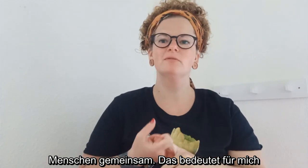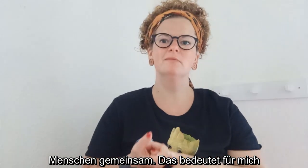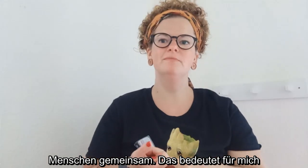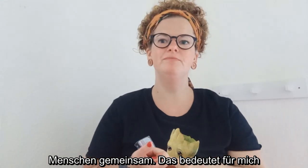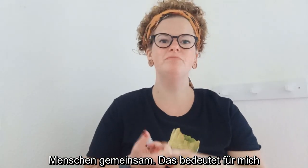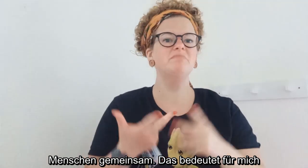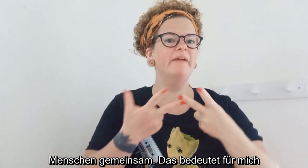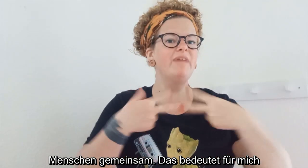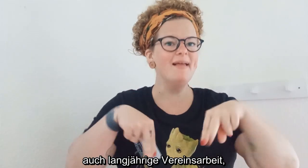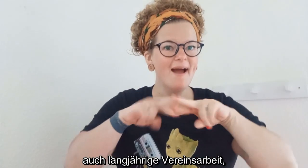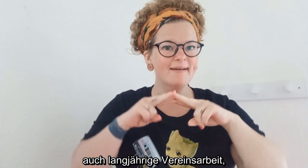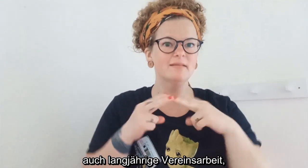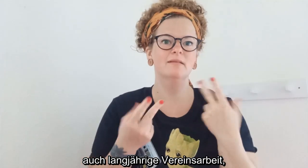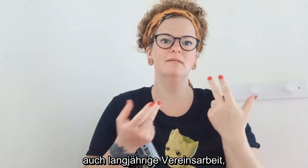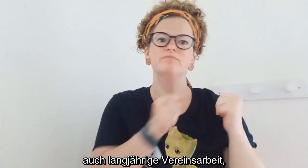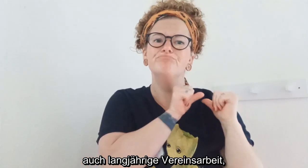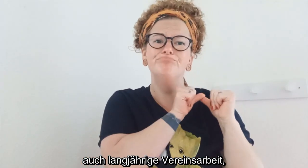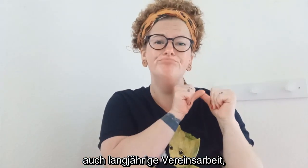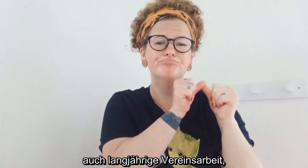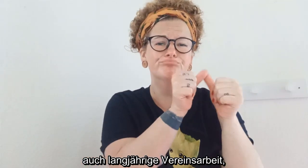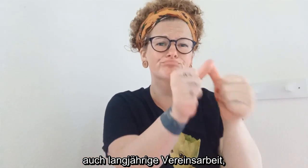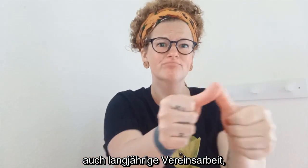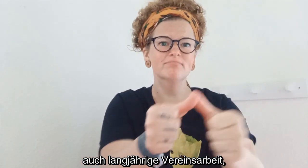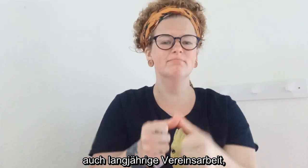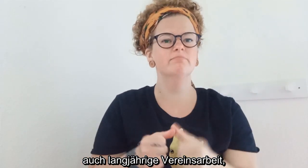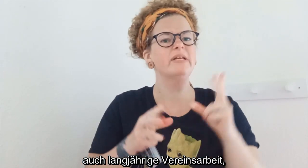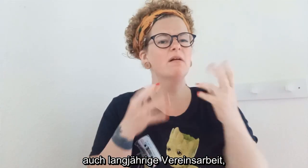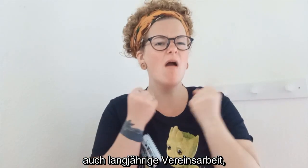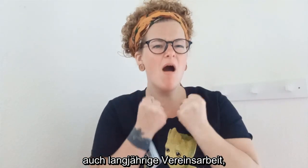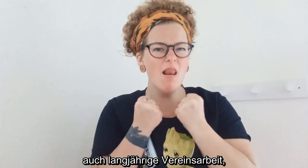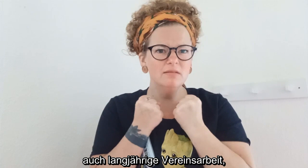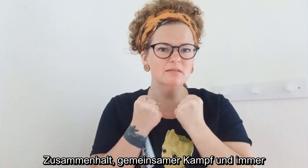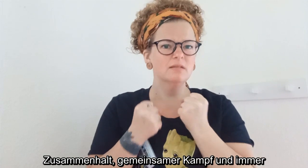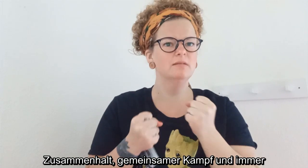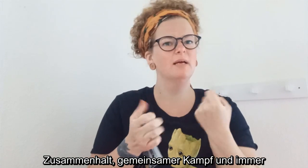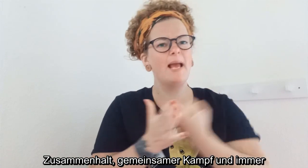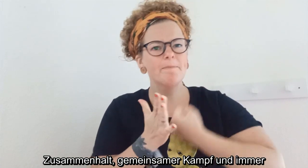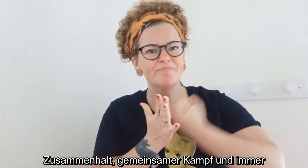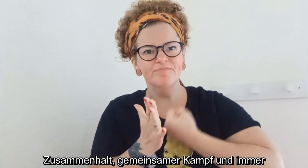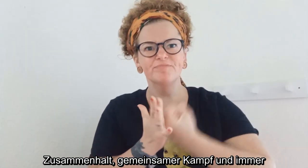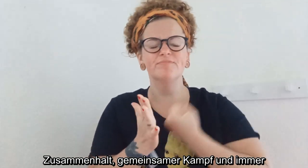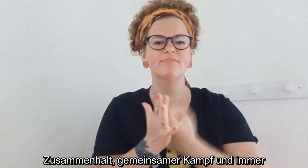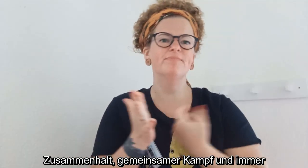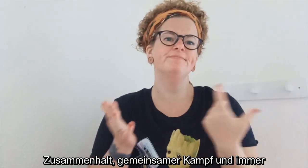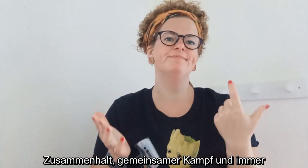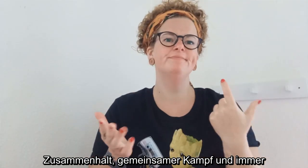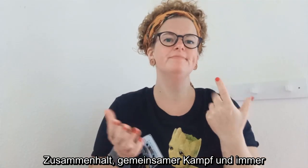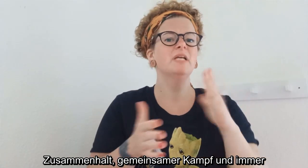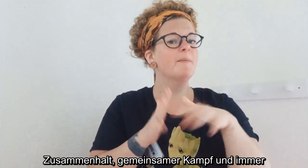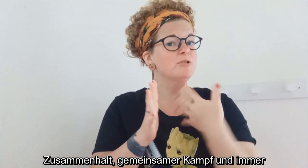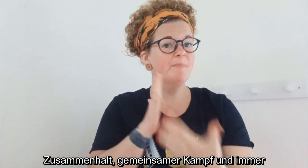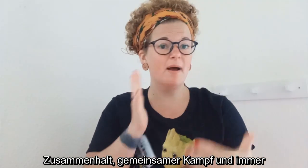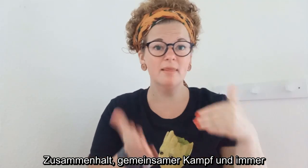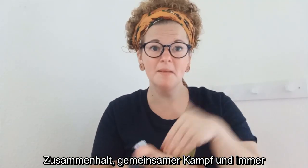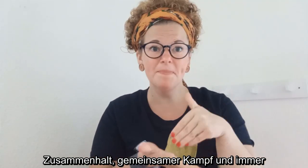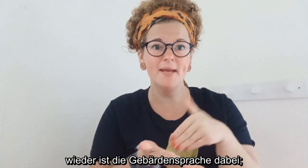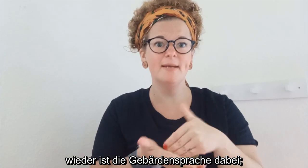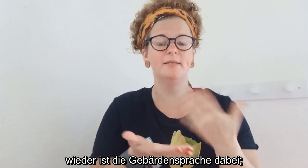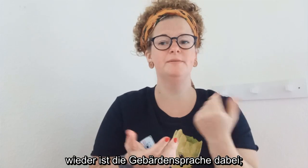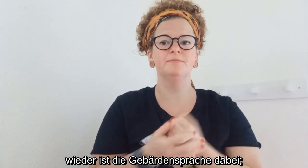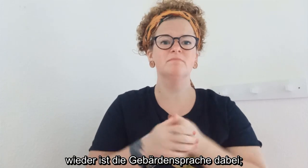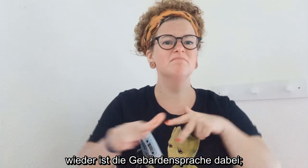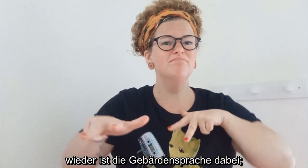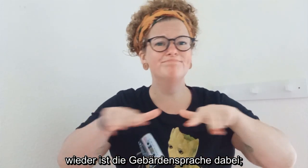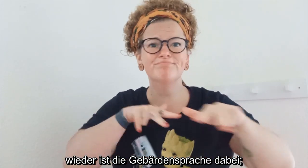Es bedeutet für mich auch langjährige Vereinsarbeit Zusammenhalt gemeinsamer Kampf und